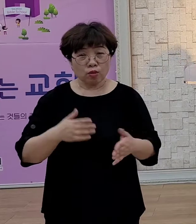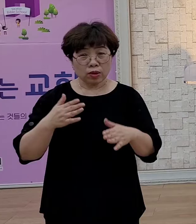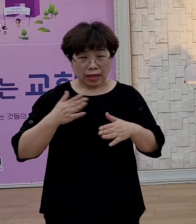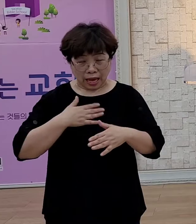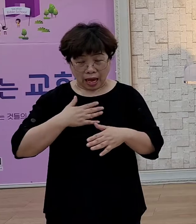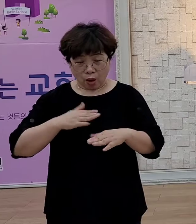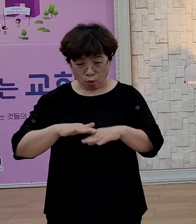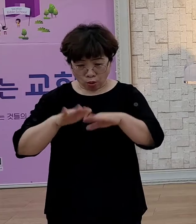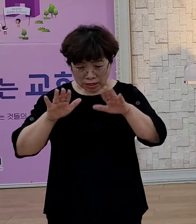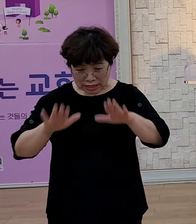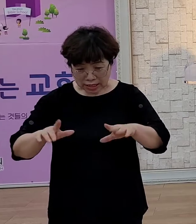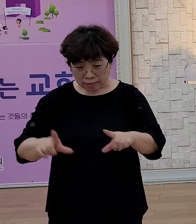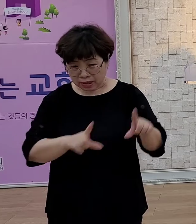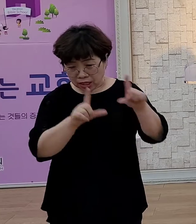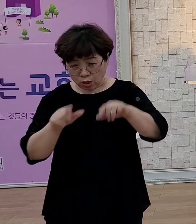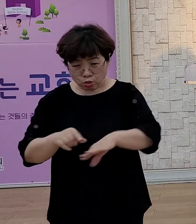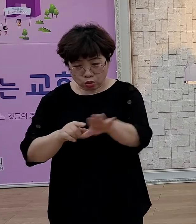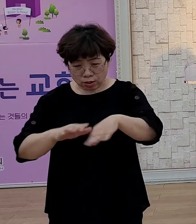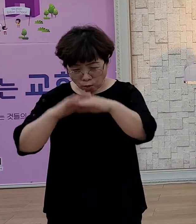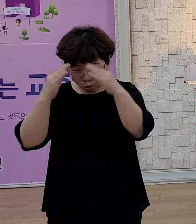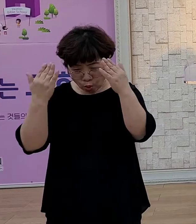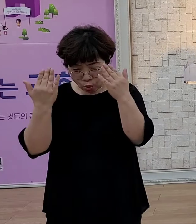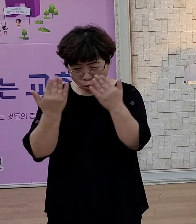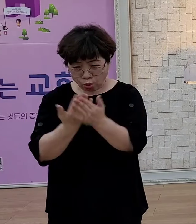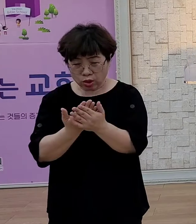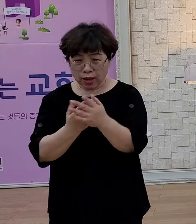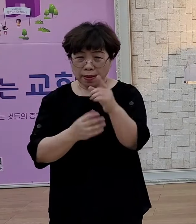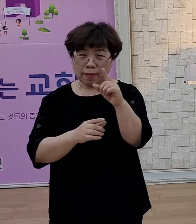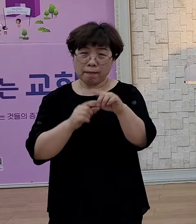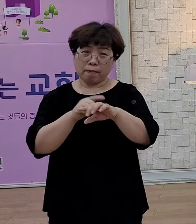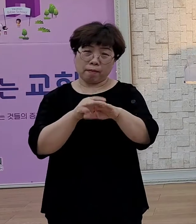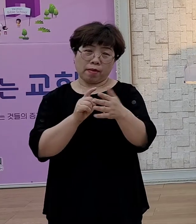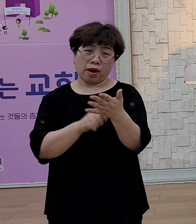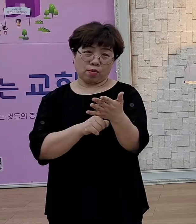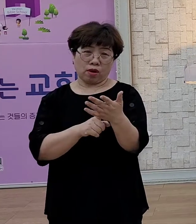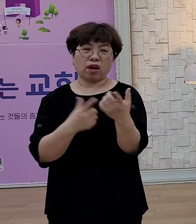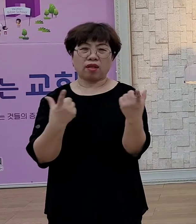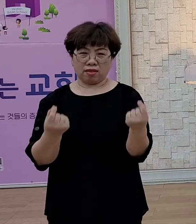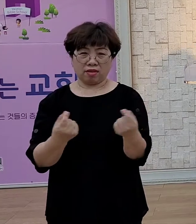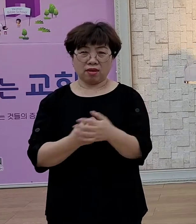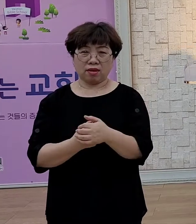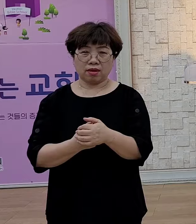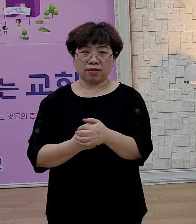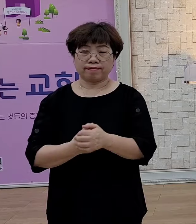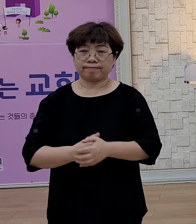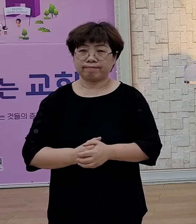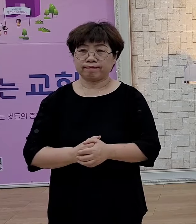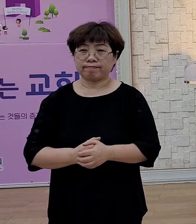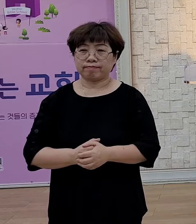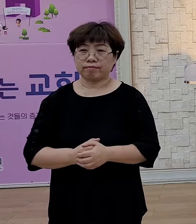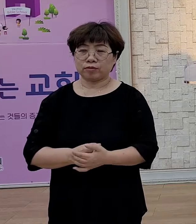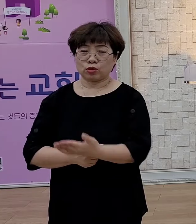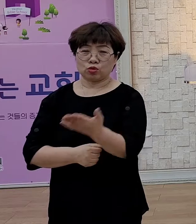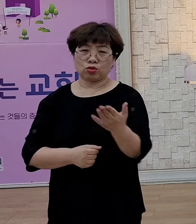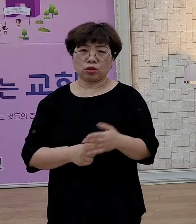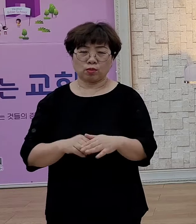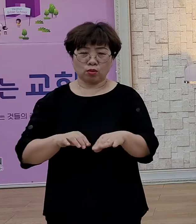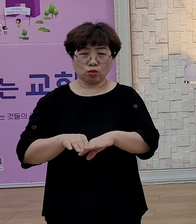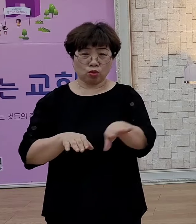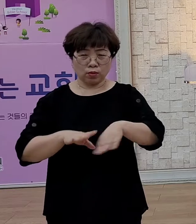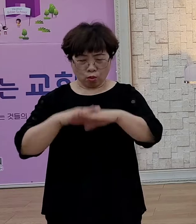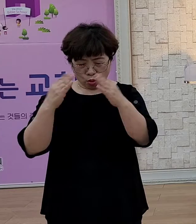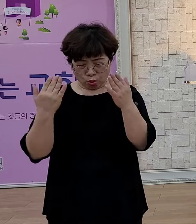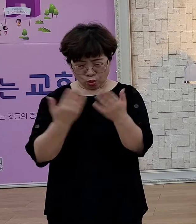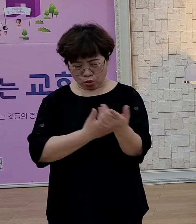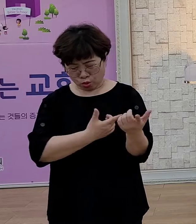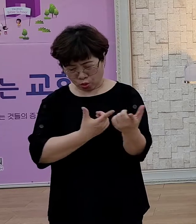외로운 참새 같고 부엉이 같고 참 올빼미 같다. 때로는 이런 마음이 들